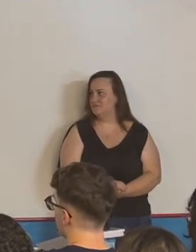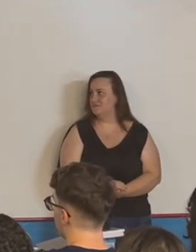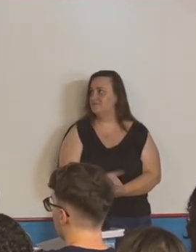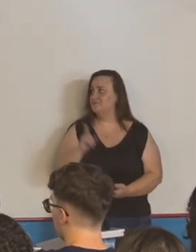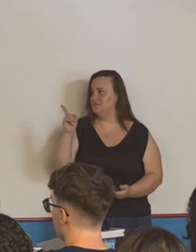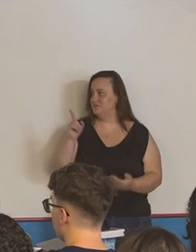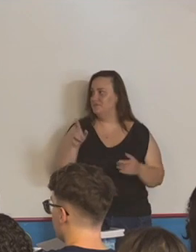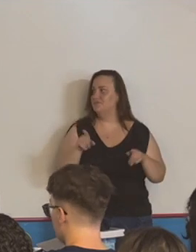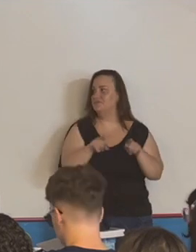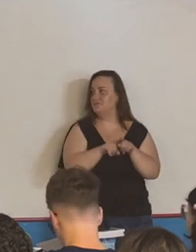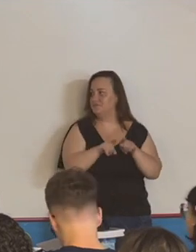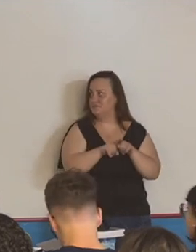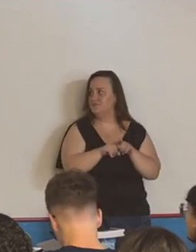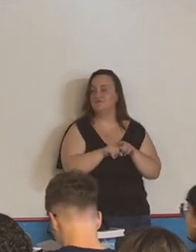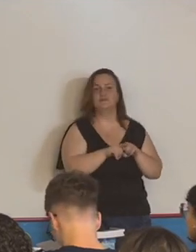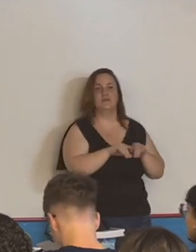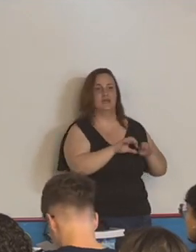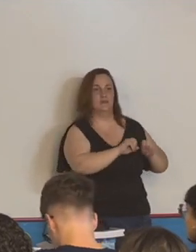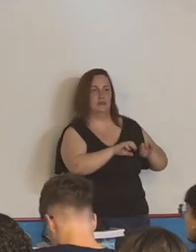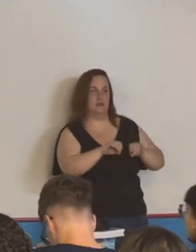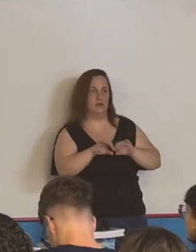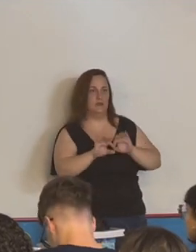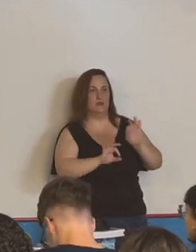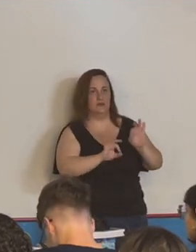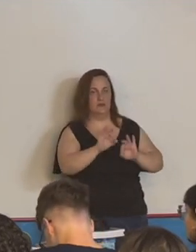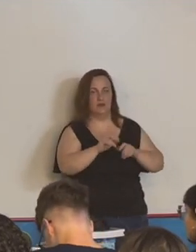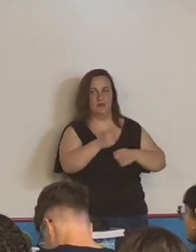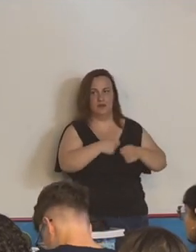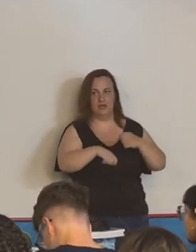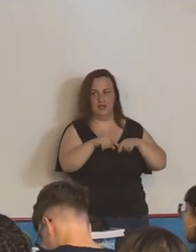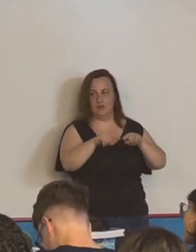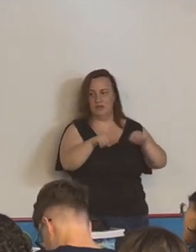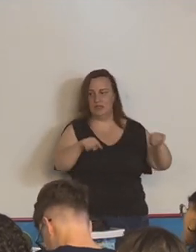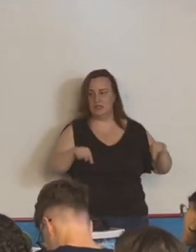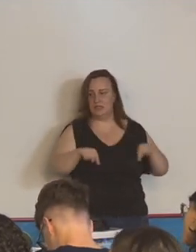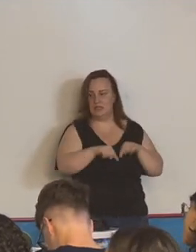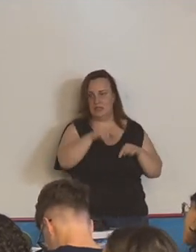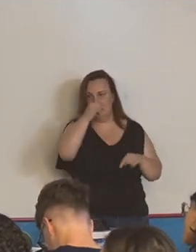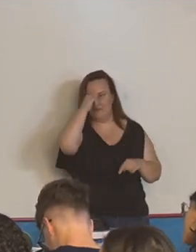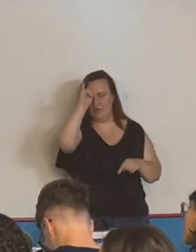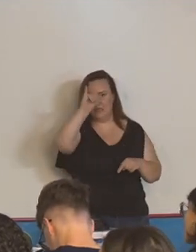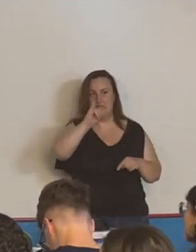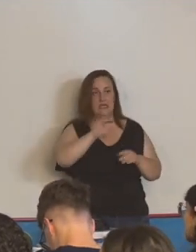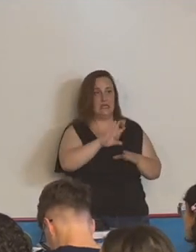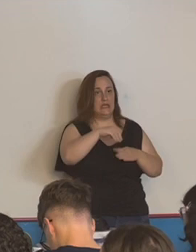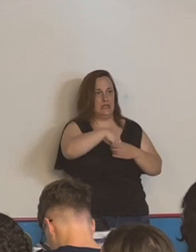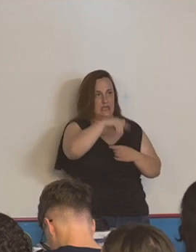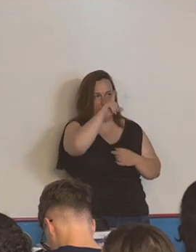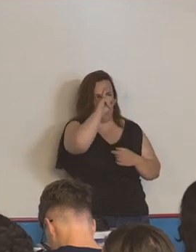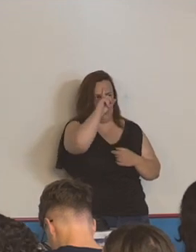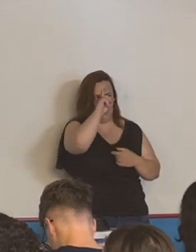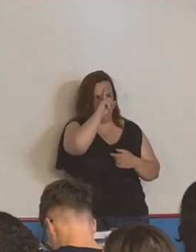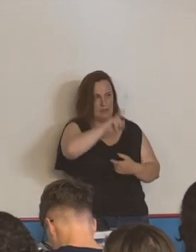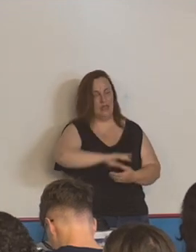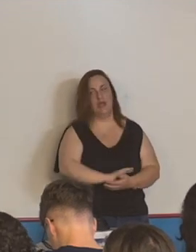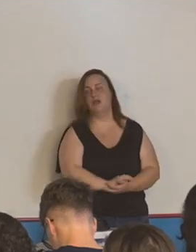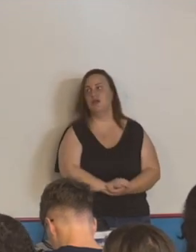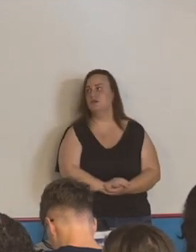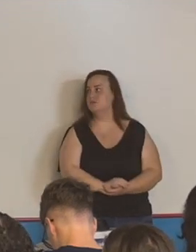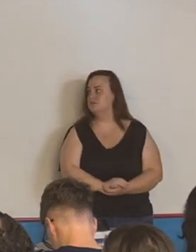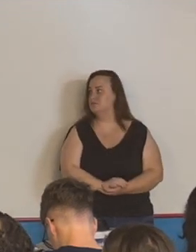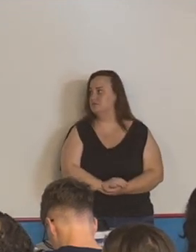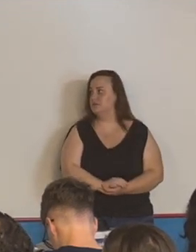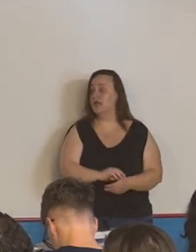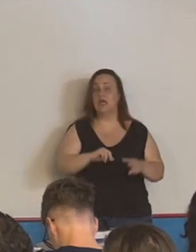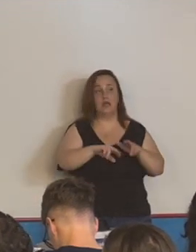instruções para a administração das fazendas, né? Então, espaço da Santa Casa de Misericórdia também. Então, por isso tem a importância de você ir